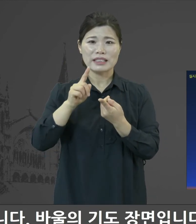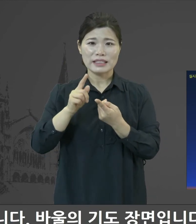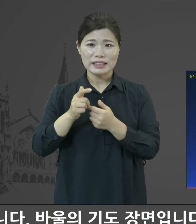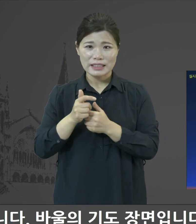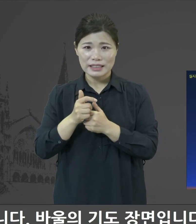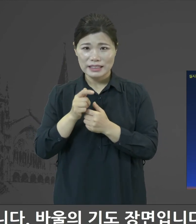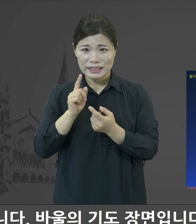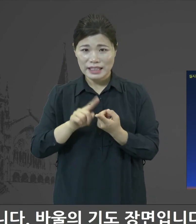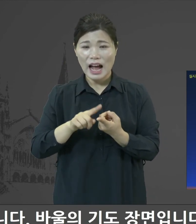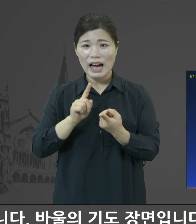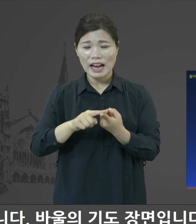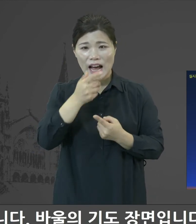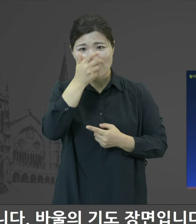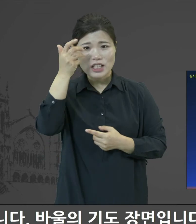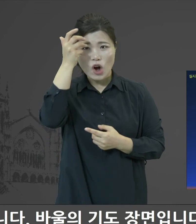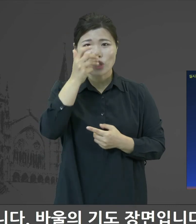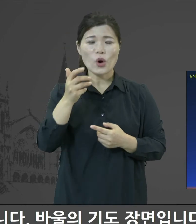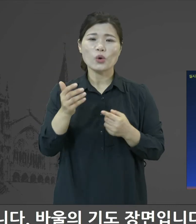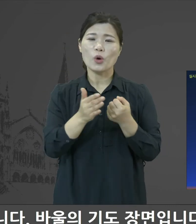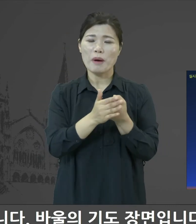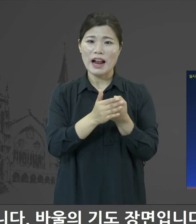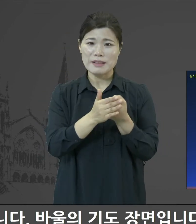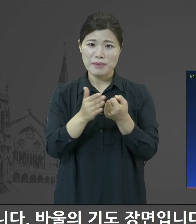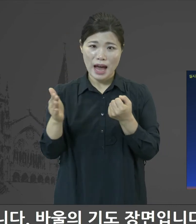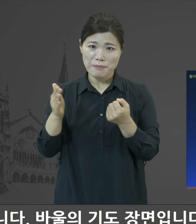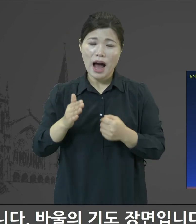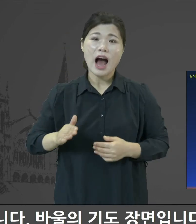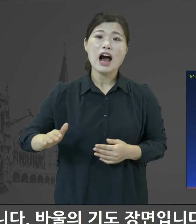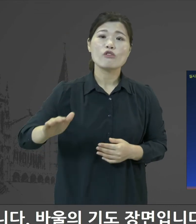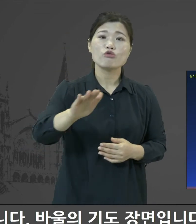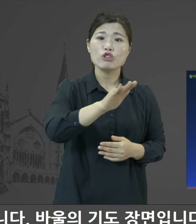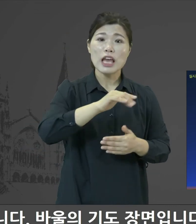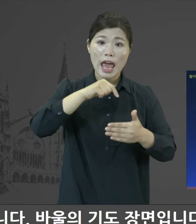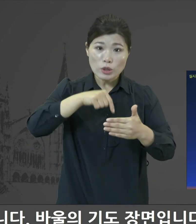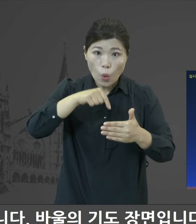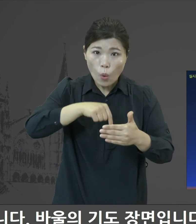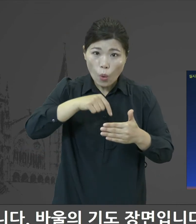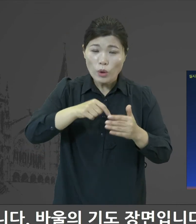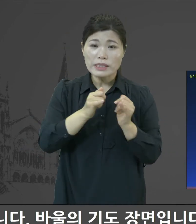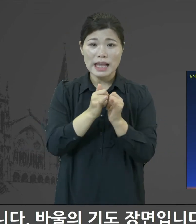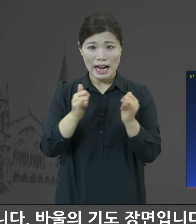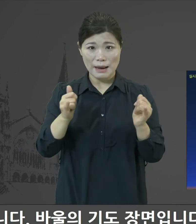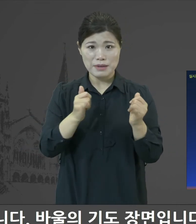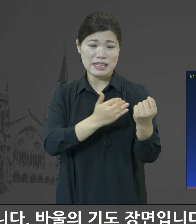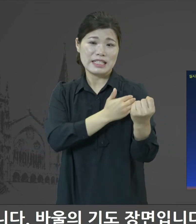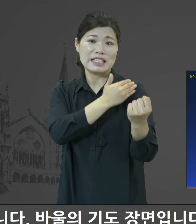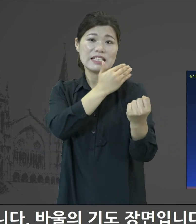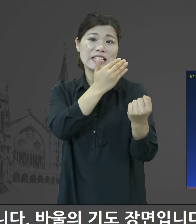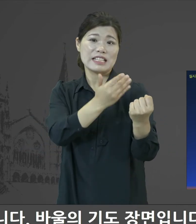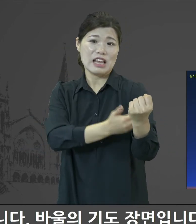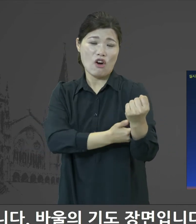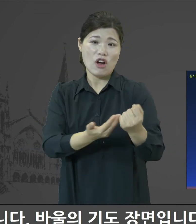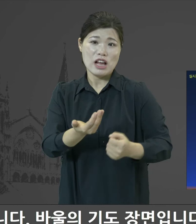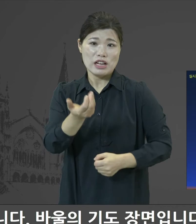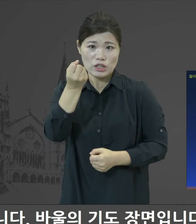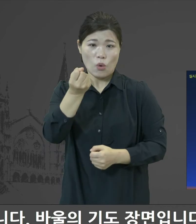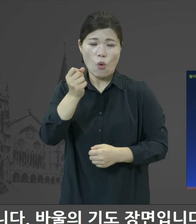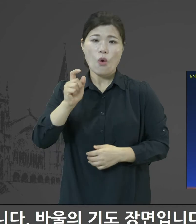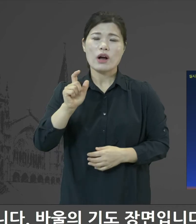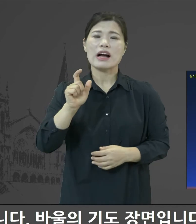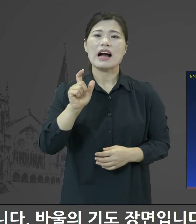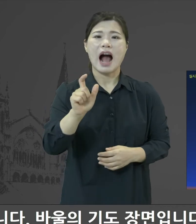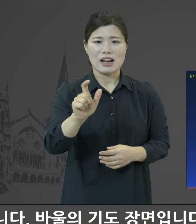그의 성령으로 말미암아 우리의 속사람을 능력으로